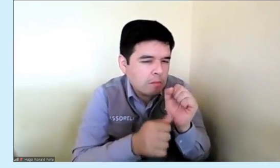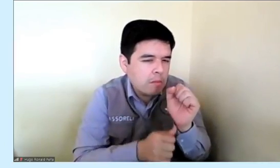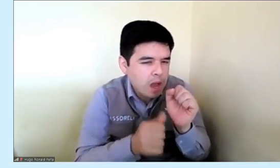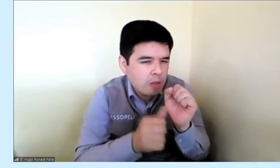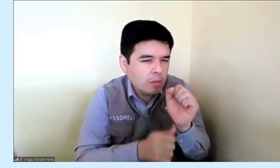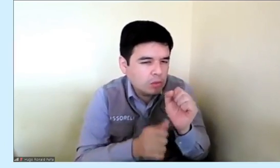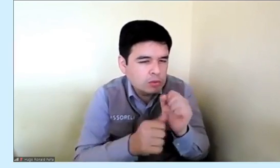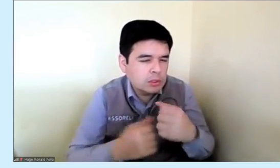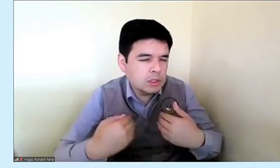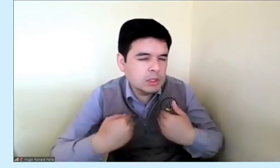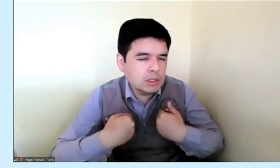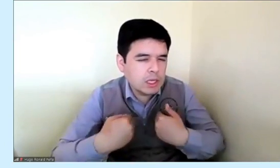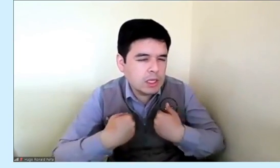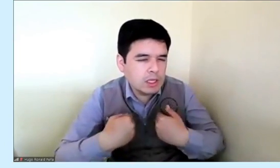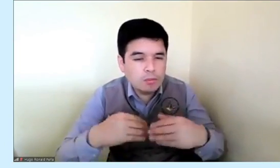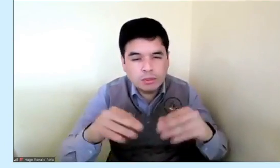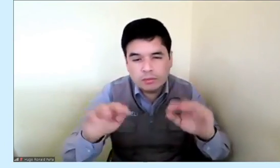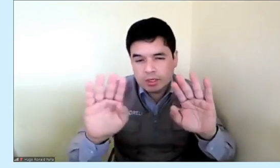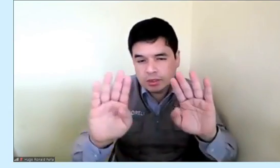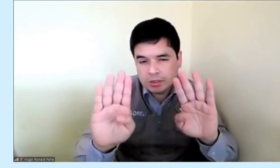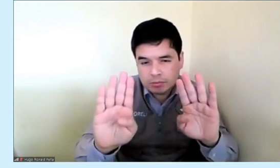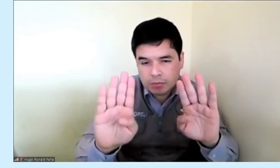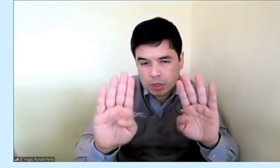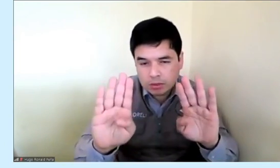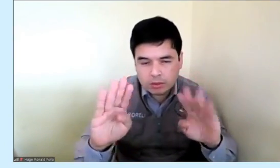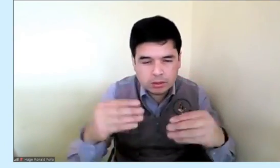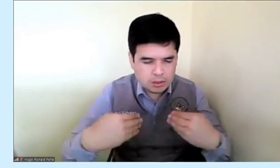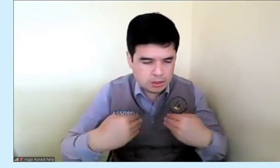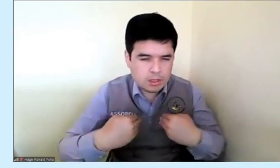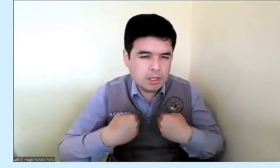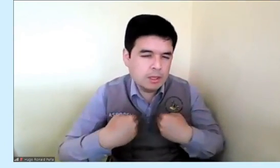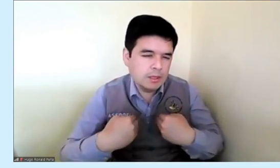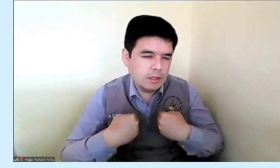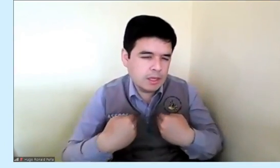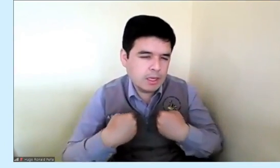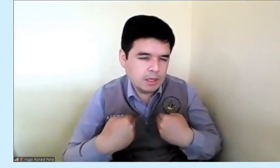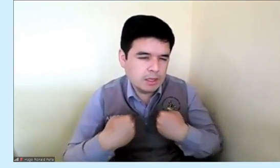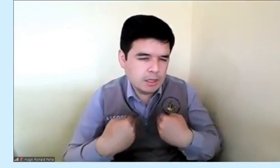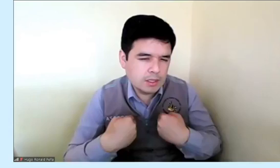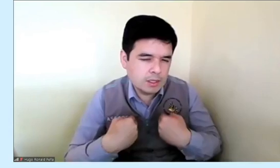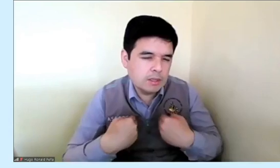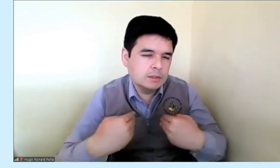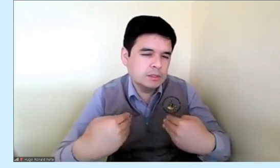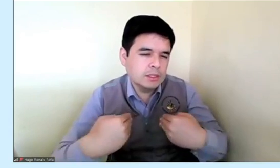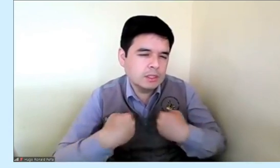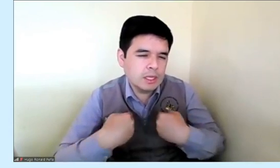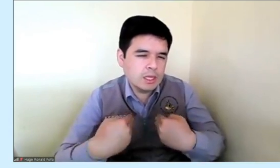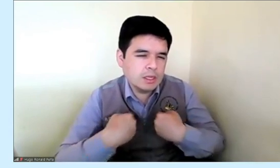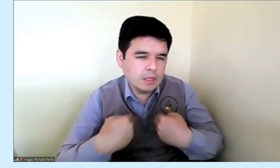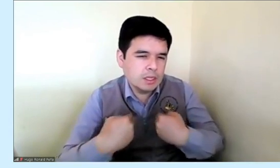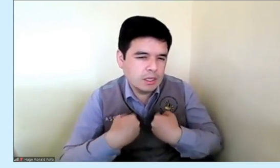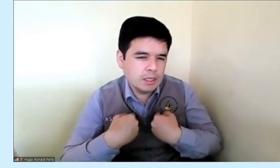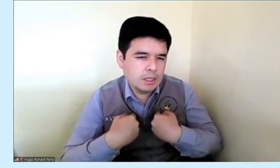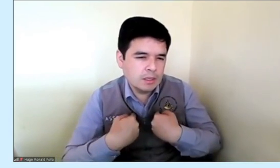¿Cuántos hermanos tienes? Tienes. Los dedos chocan el pecho.